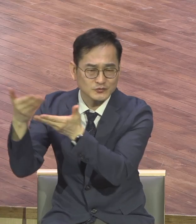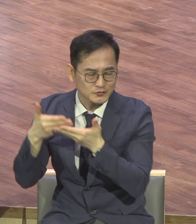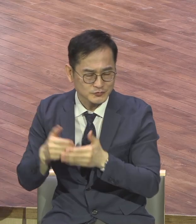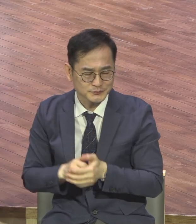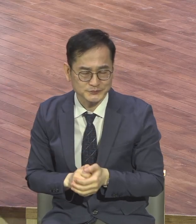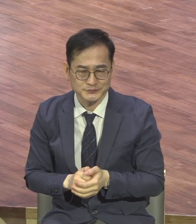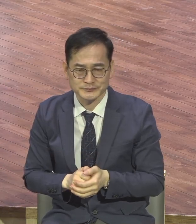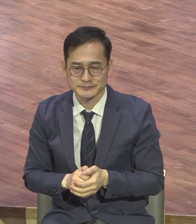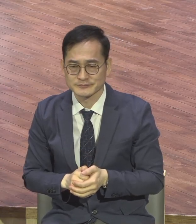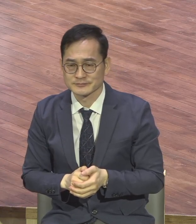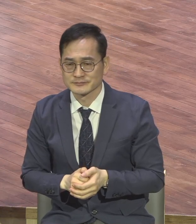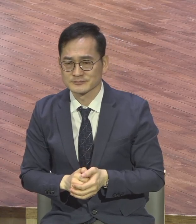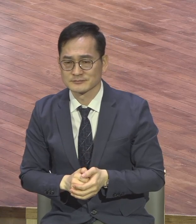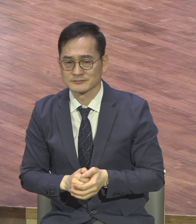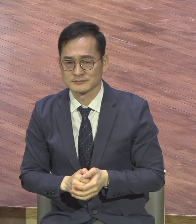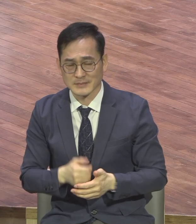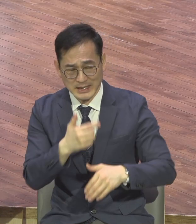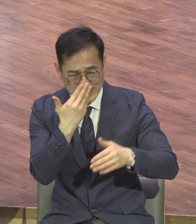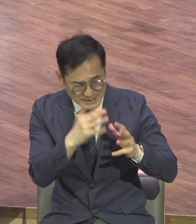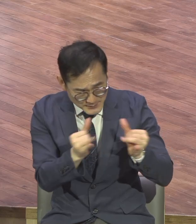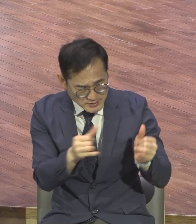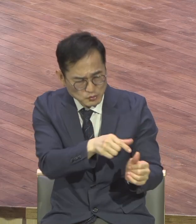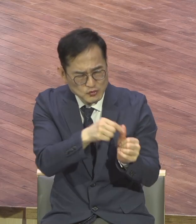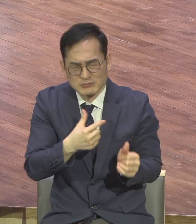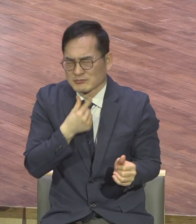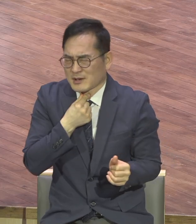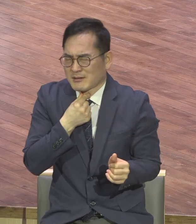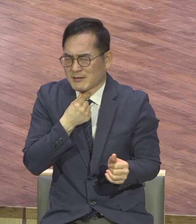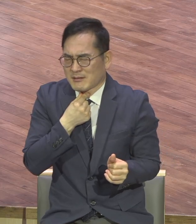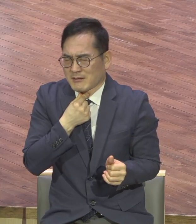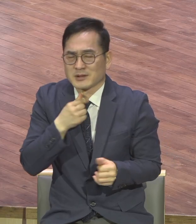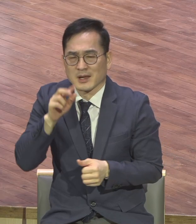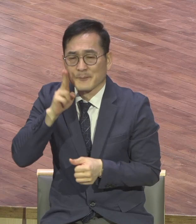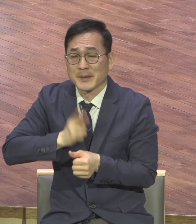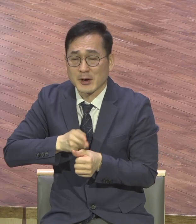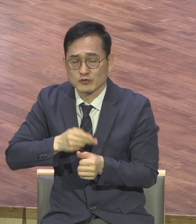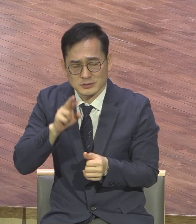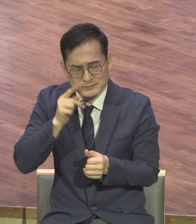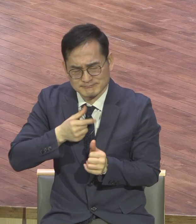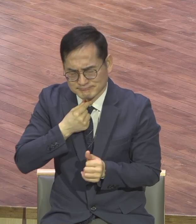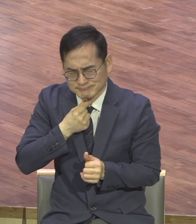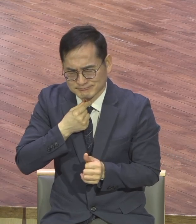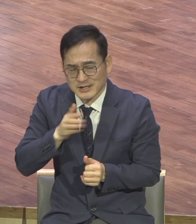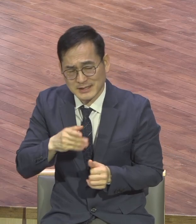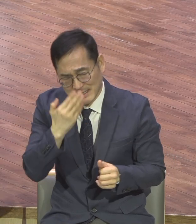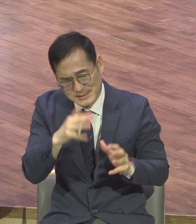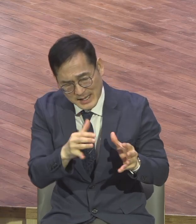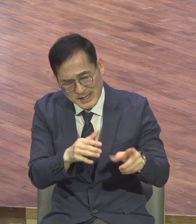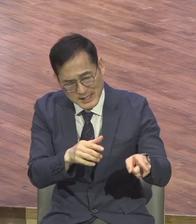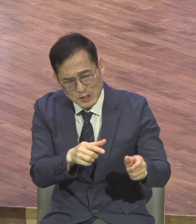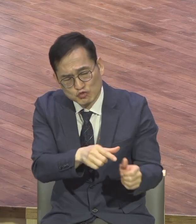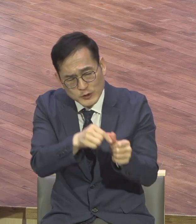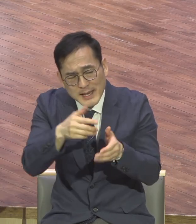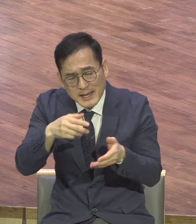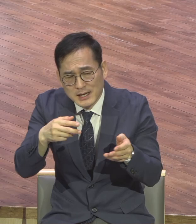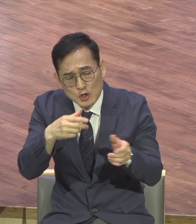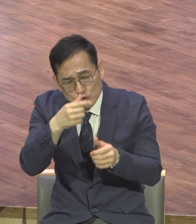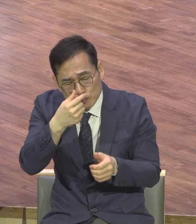동족 구원에 대한 열망이 가득했던 사도 바울은 이 이스라엘에 먼저 구원의 길이 열렸는데